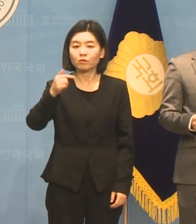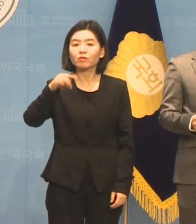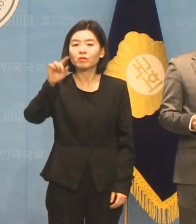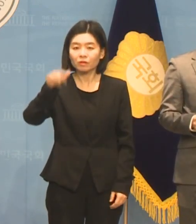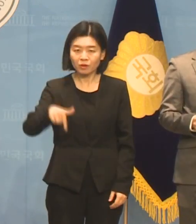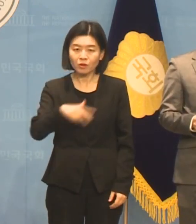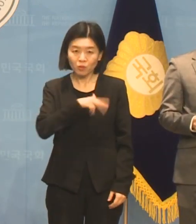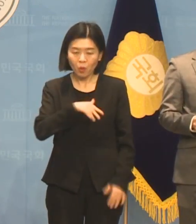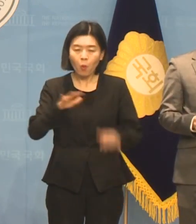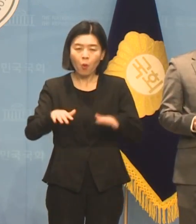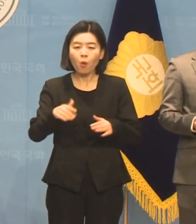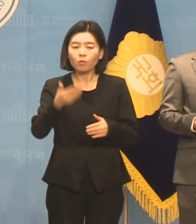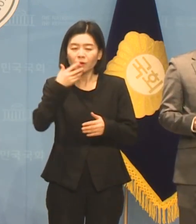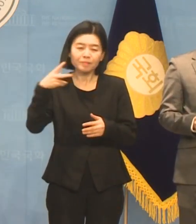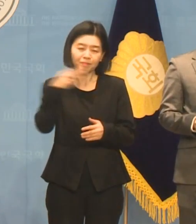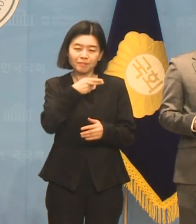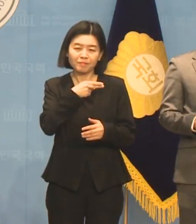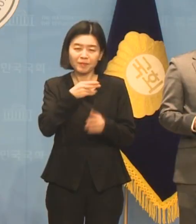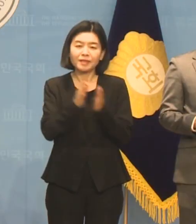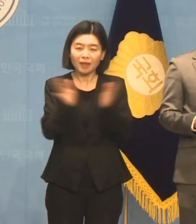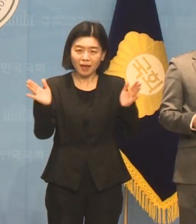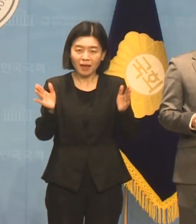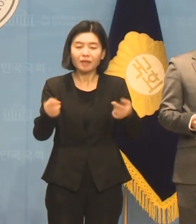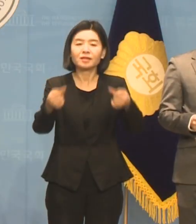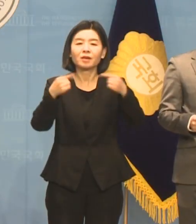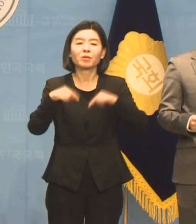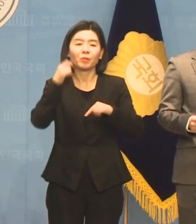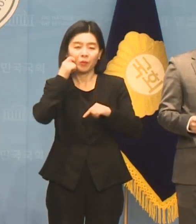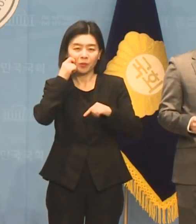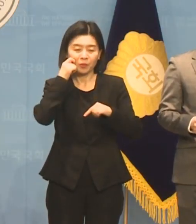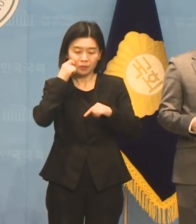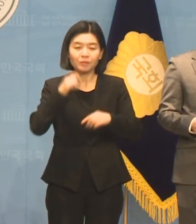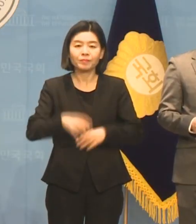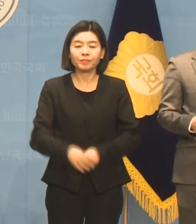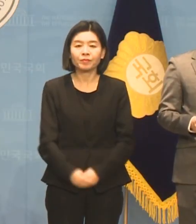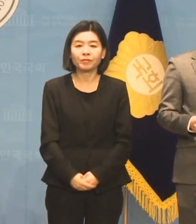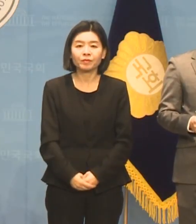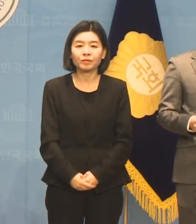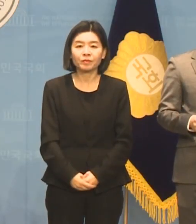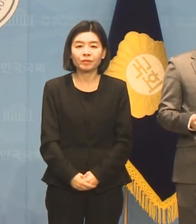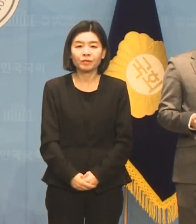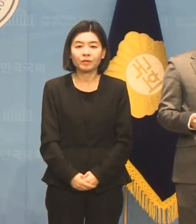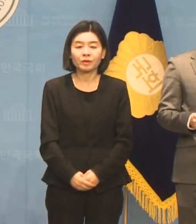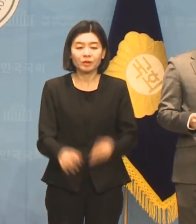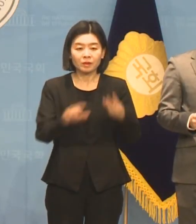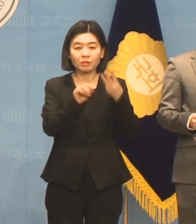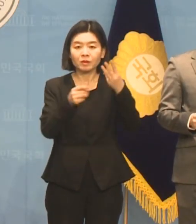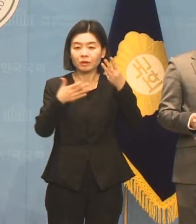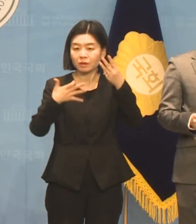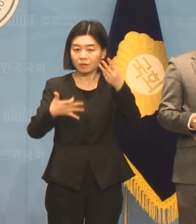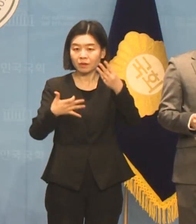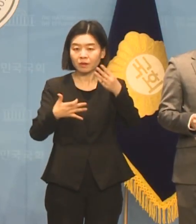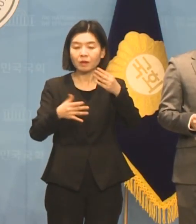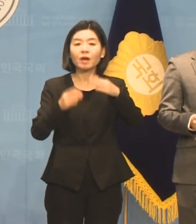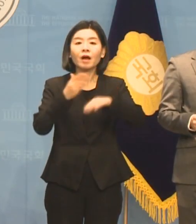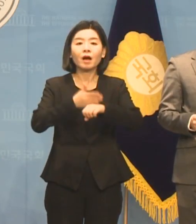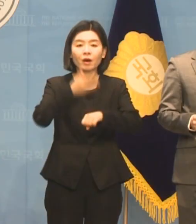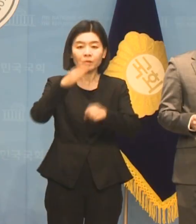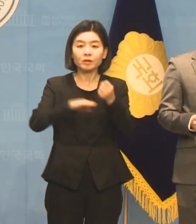들어가는 관계로 브리핑에 함께하지 못함을 알려드립니다. 민주파출소 현황은 3월 18일 9시 기준